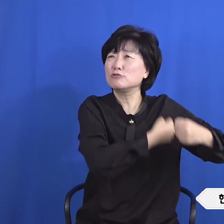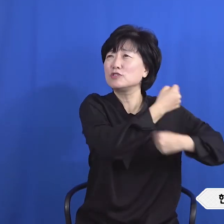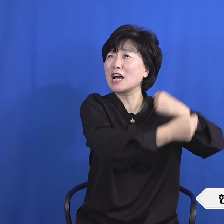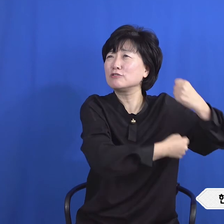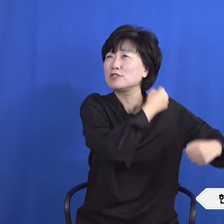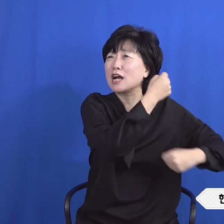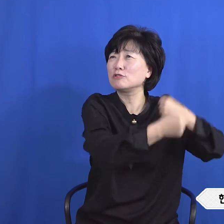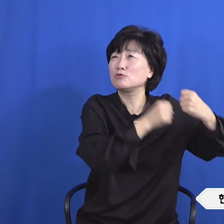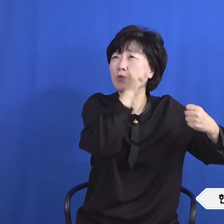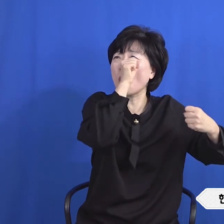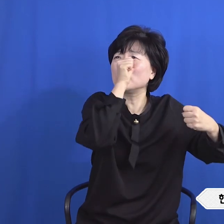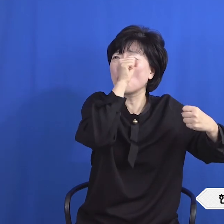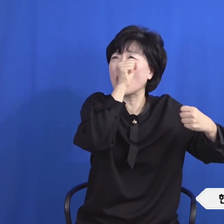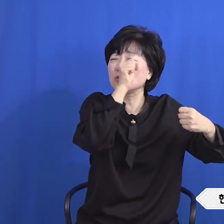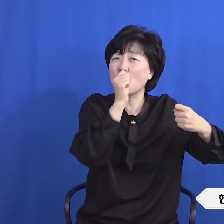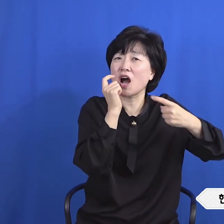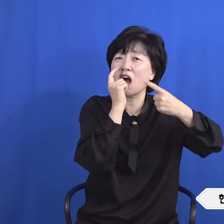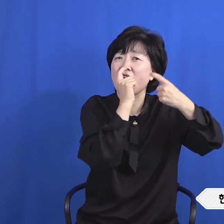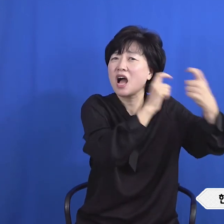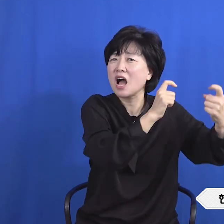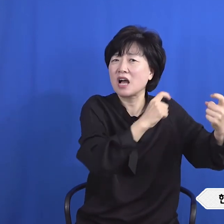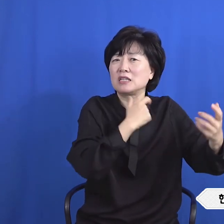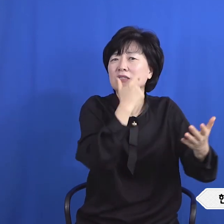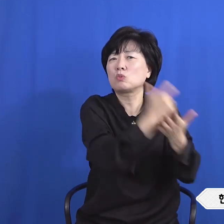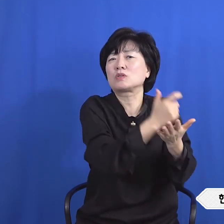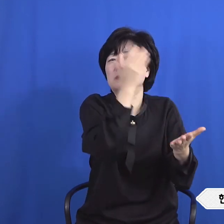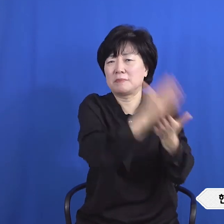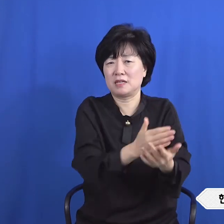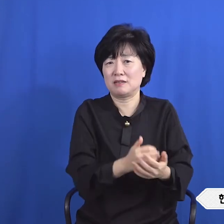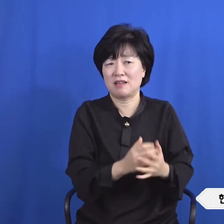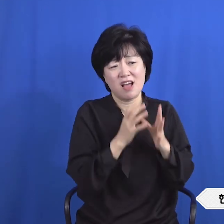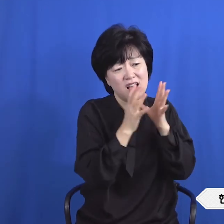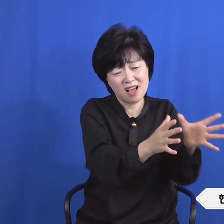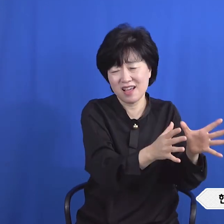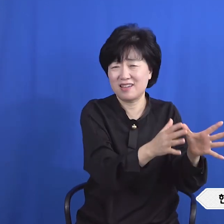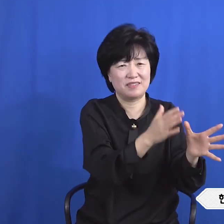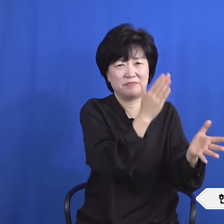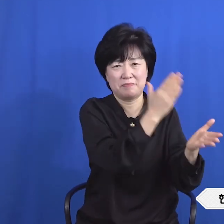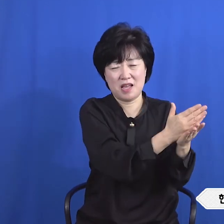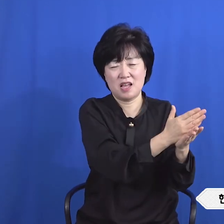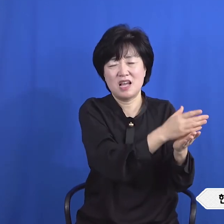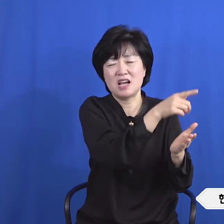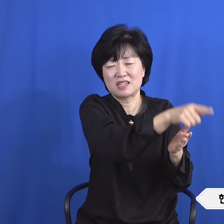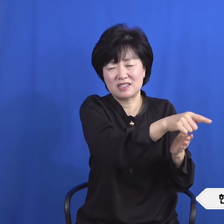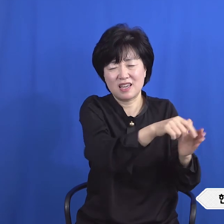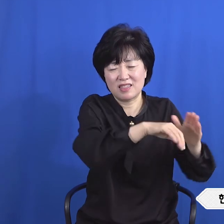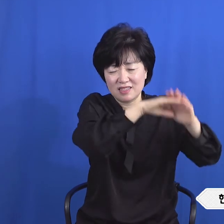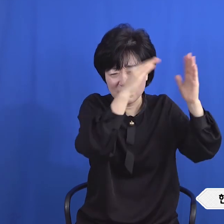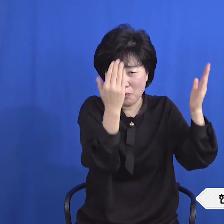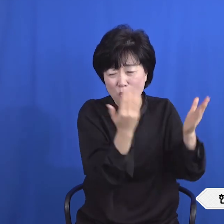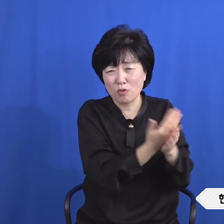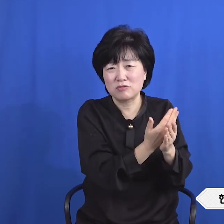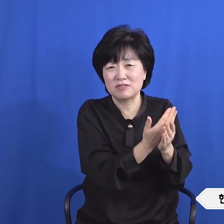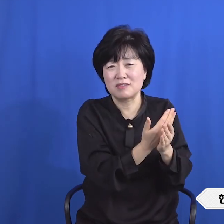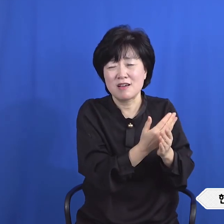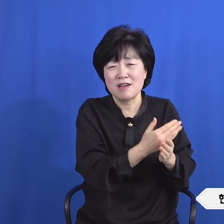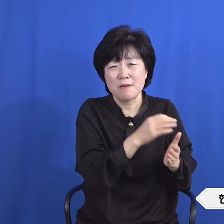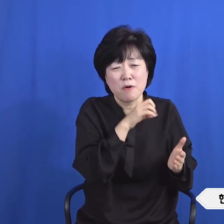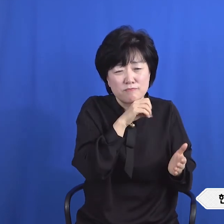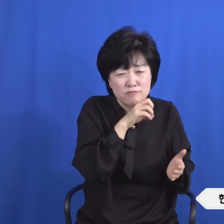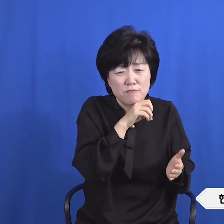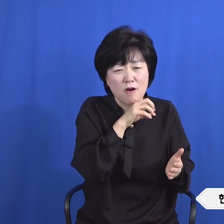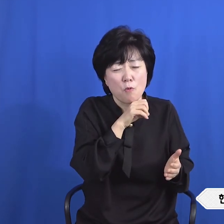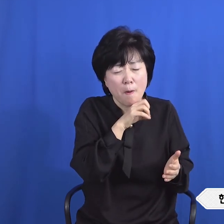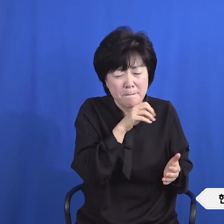그것이 우리를 욕망과 굴레와 그리고 그냥 불평과